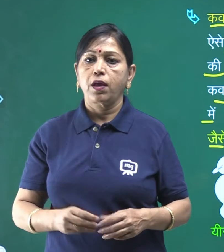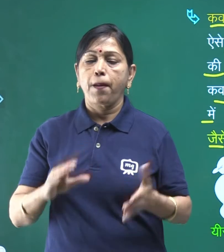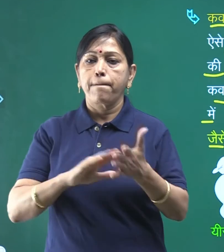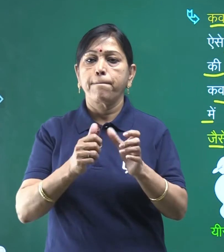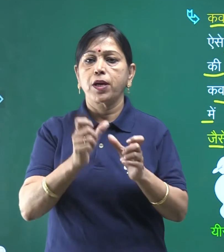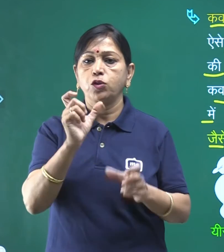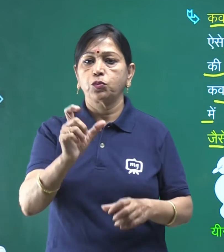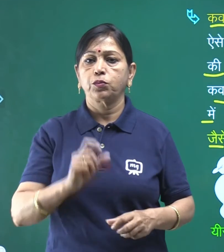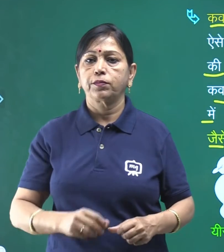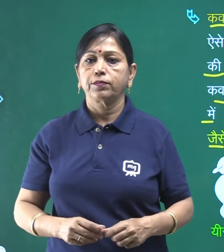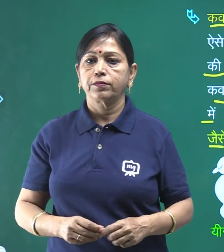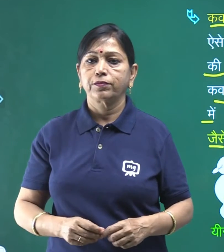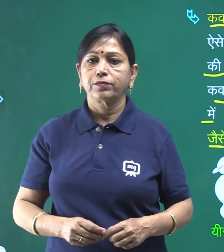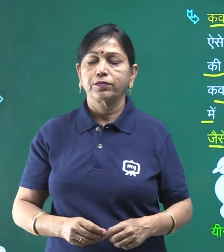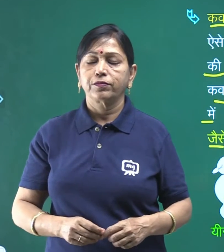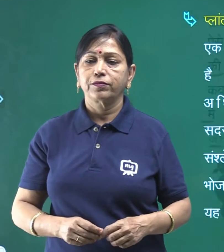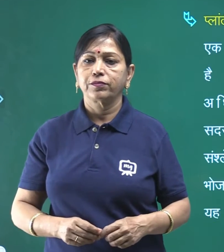मशरूम,